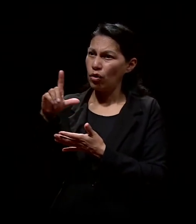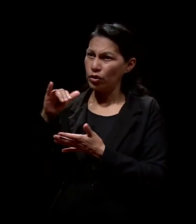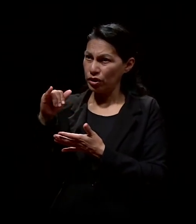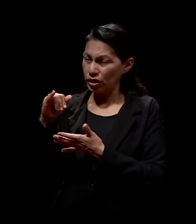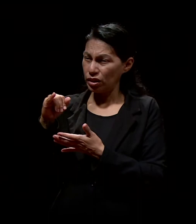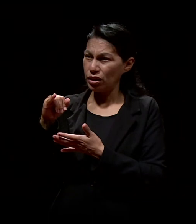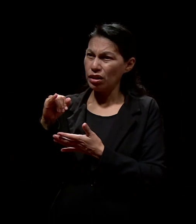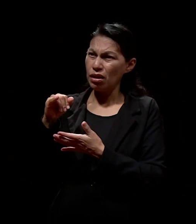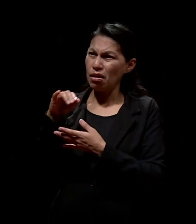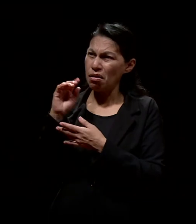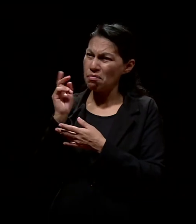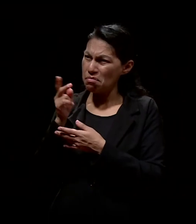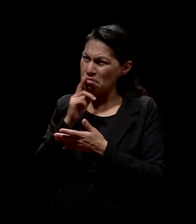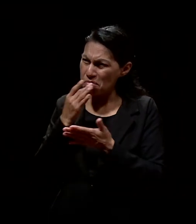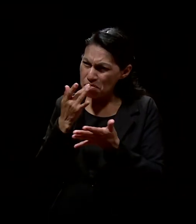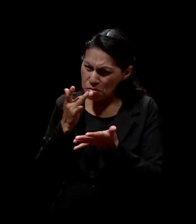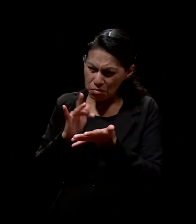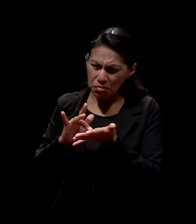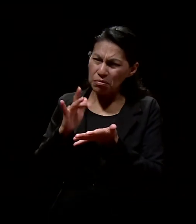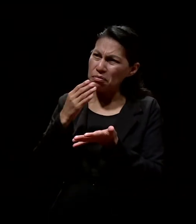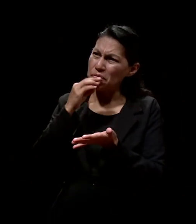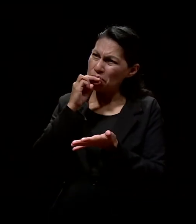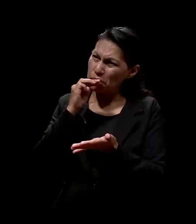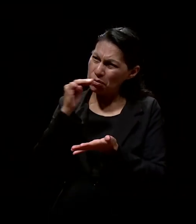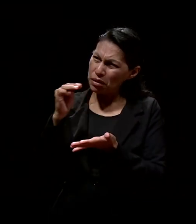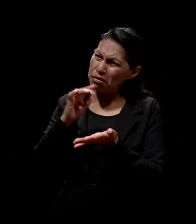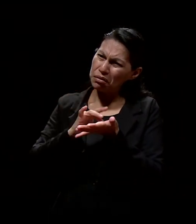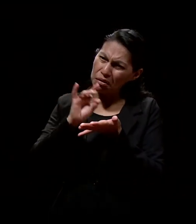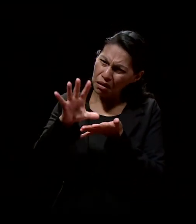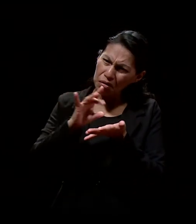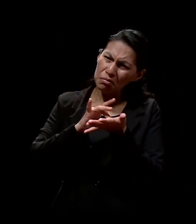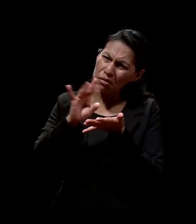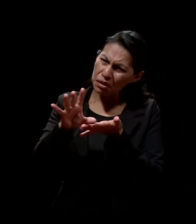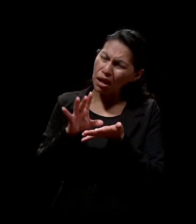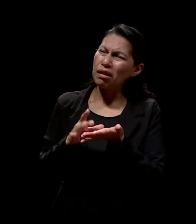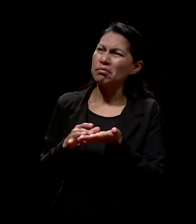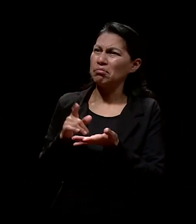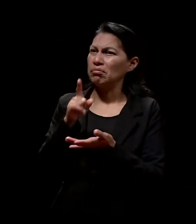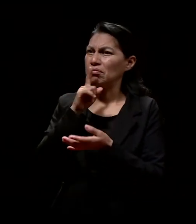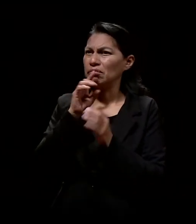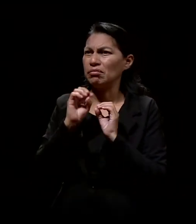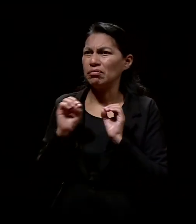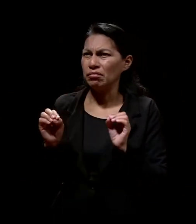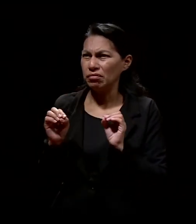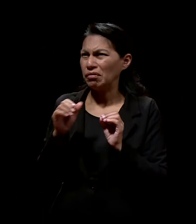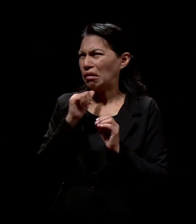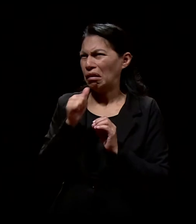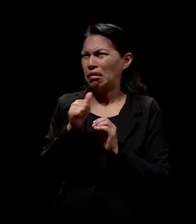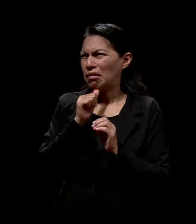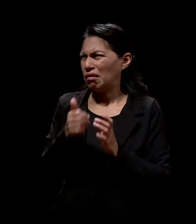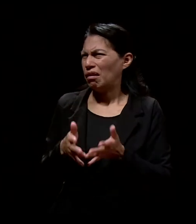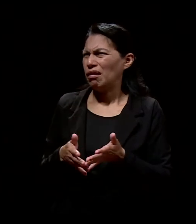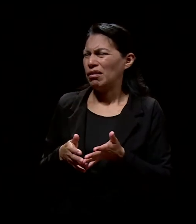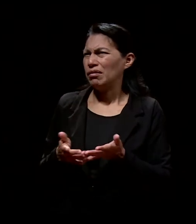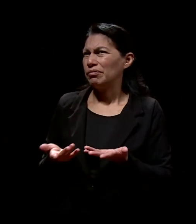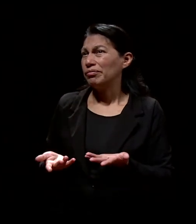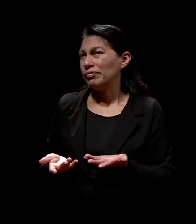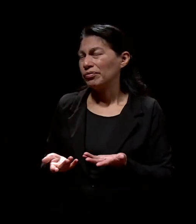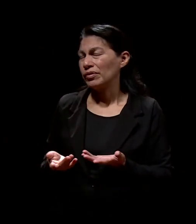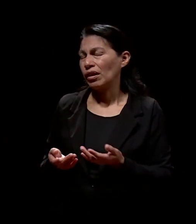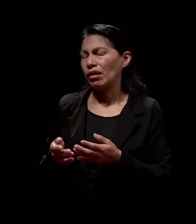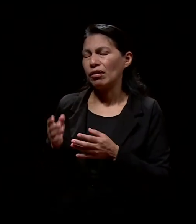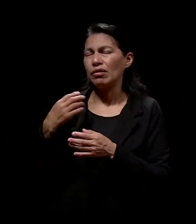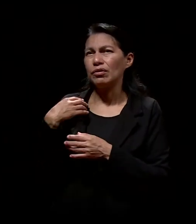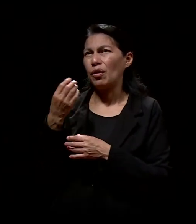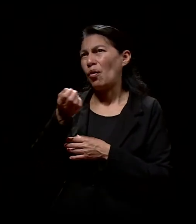Collí, y no había podido, le había mandado mensajes y no me contestaba. Posteriormente le digo al Señor, Señor, yo quiero que el